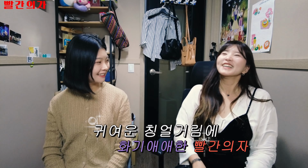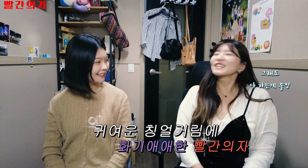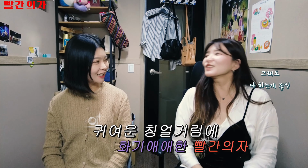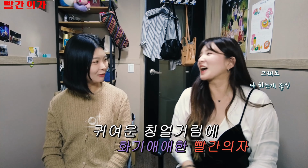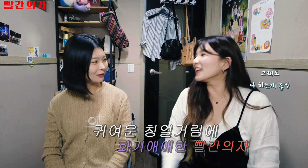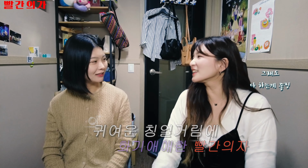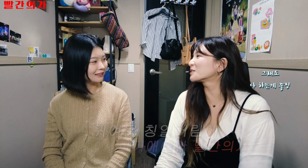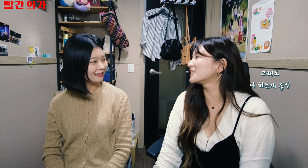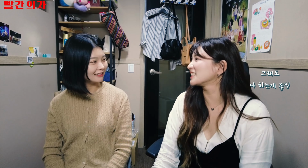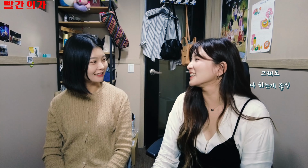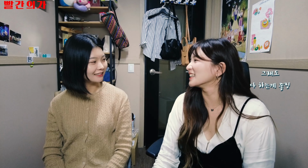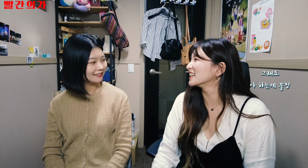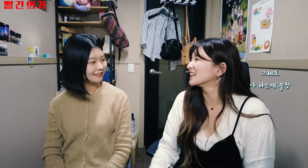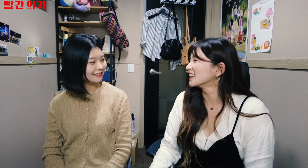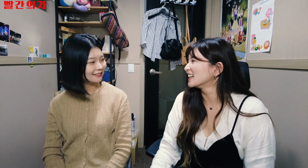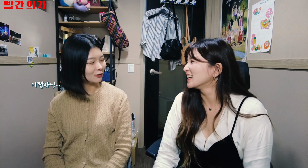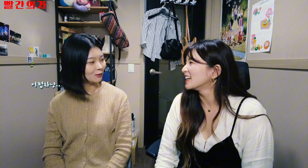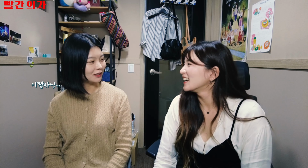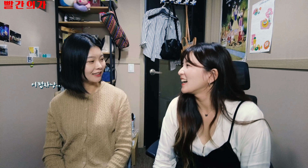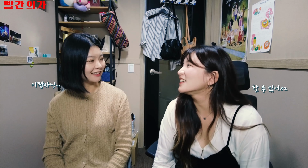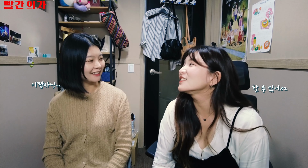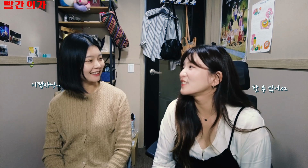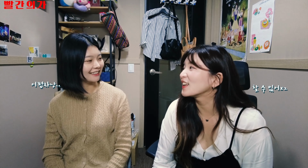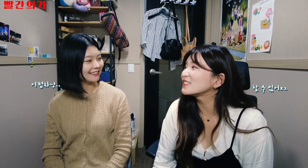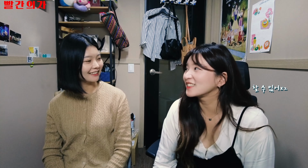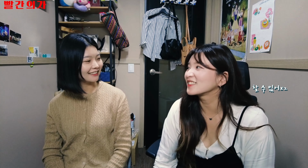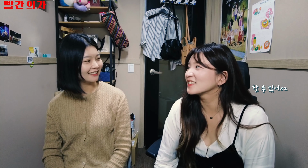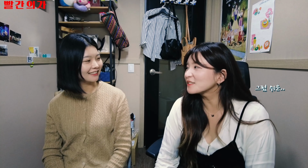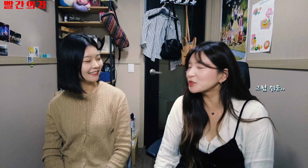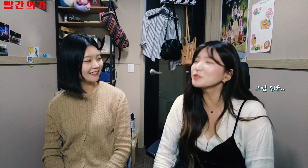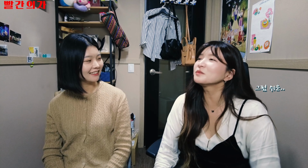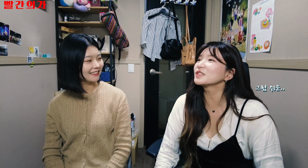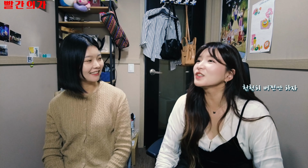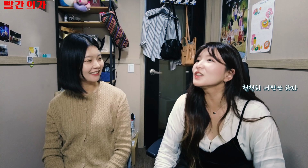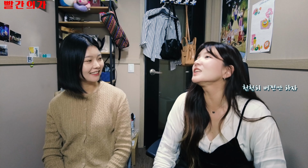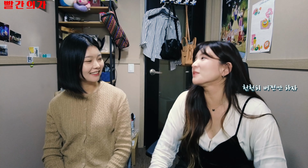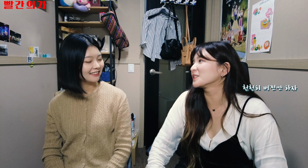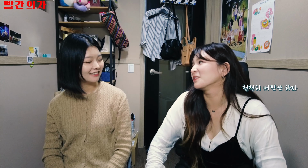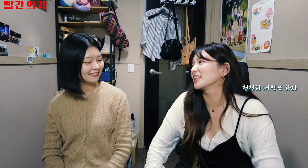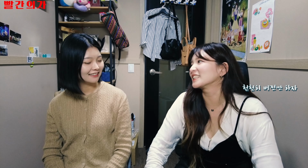그래도 다 하는 게 좋지. 어렵잖아. 할 수 있어, 할 수 있어. 그럼 쉬운 천천히 버전만 하자.